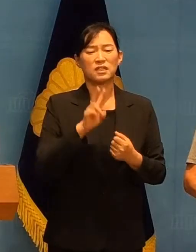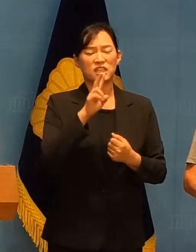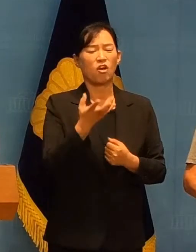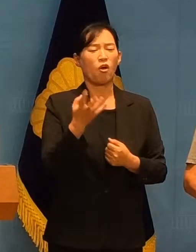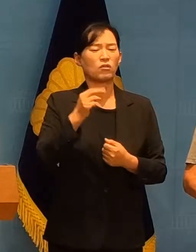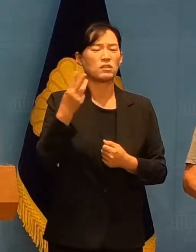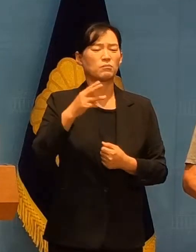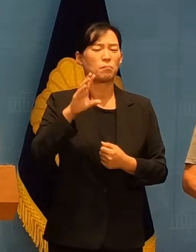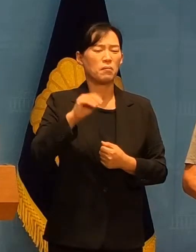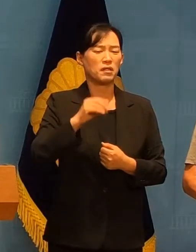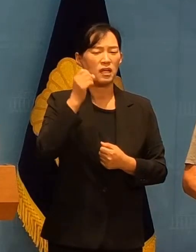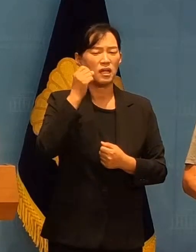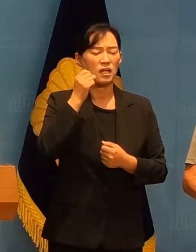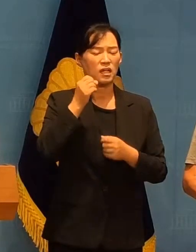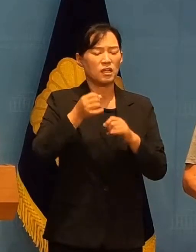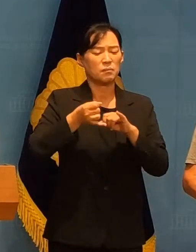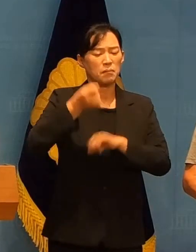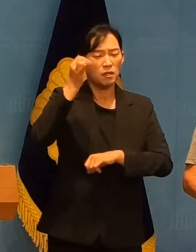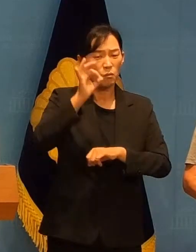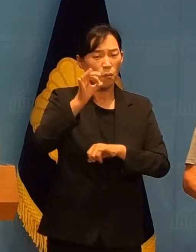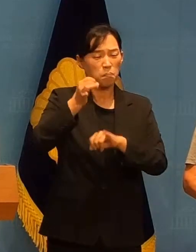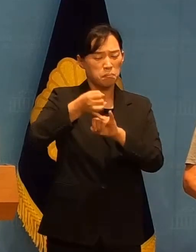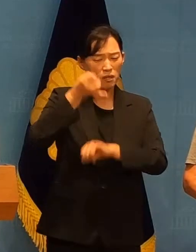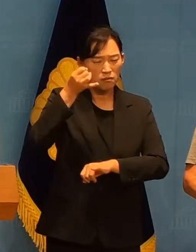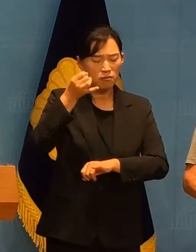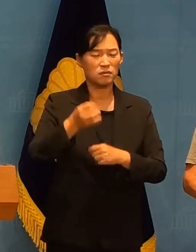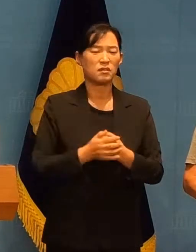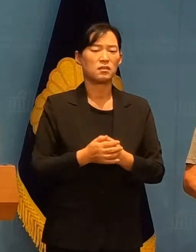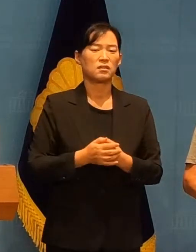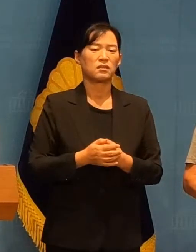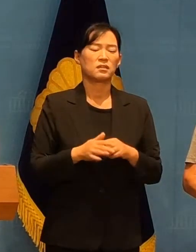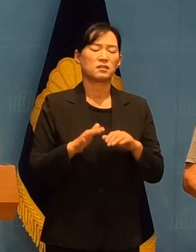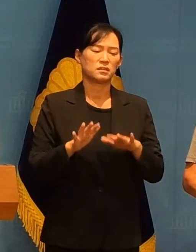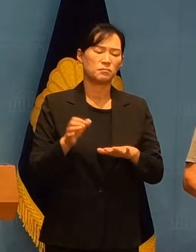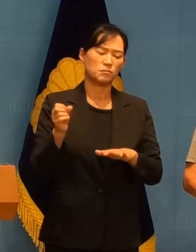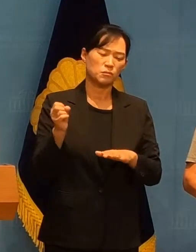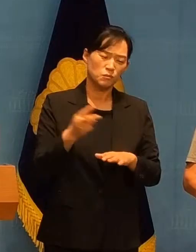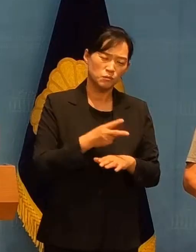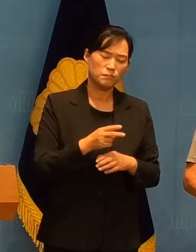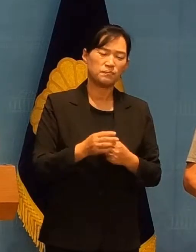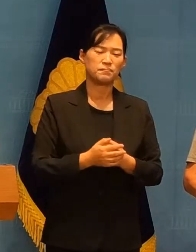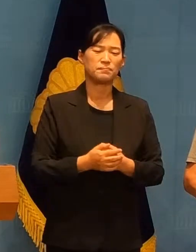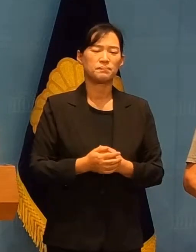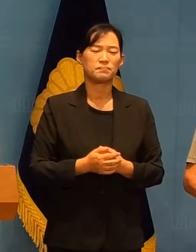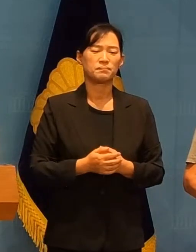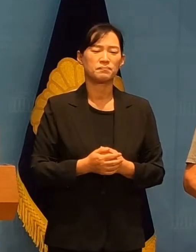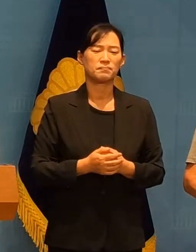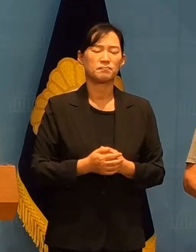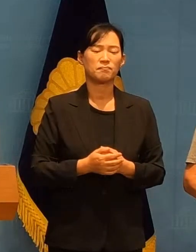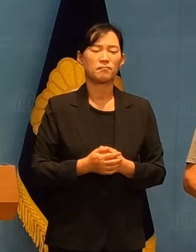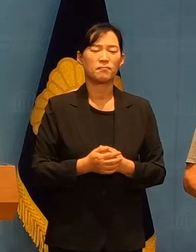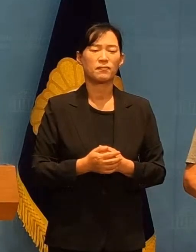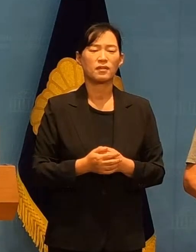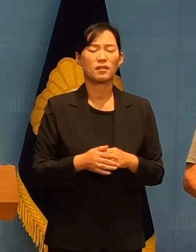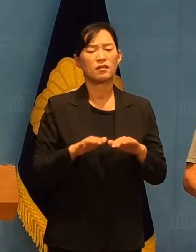원이라는 체불금만 남기고 쓸쓸한 추석을 또다시 기다리고 있습니다.